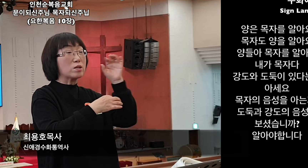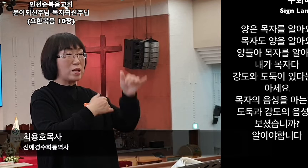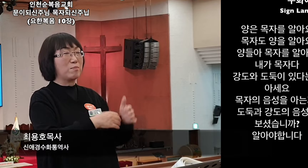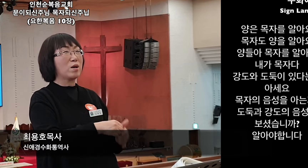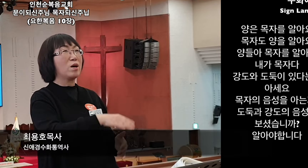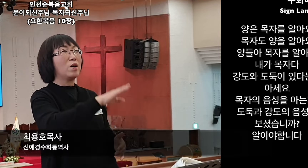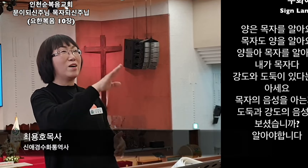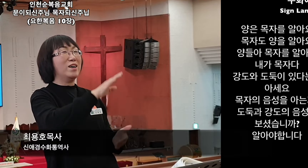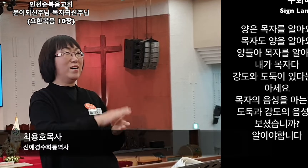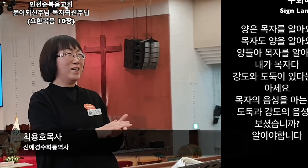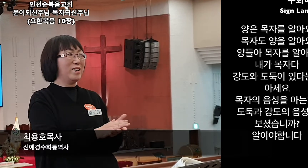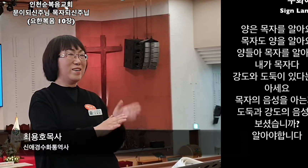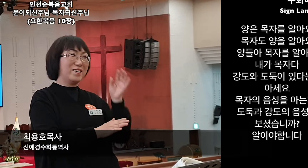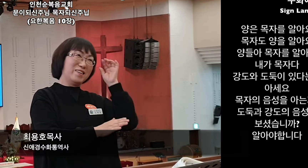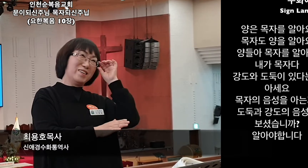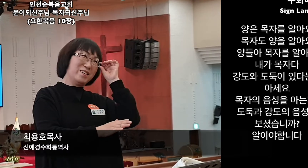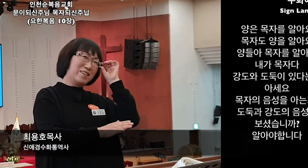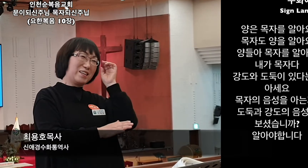보이스피싱 생각하시는 것 같은데